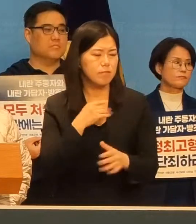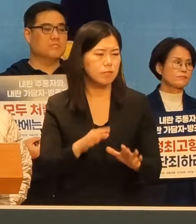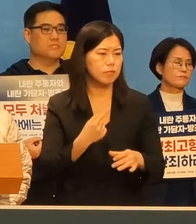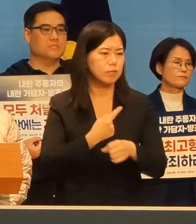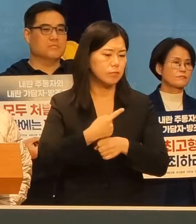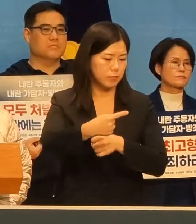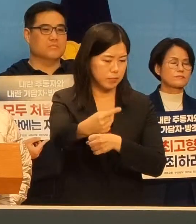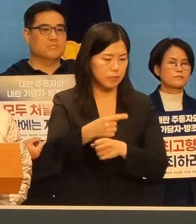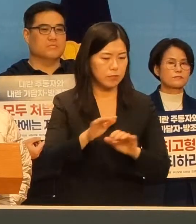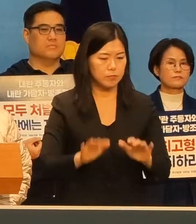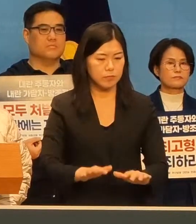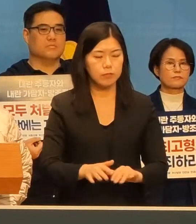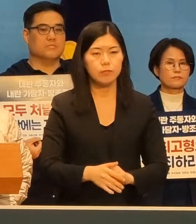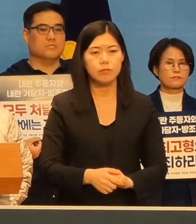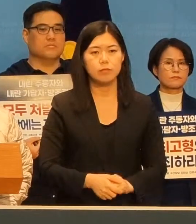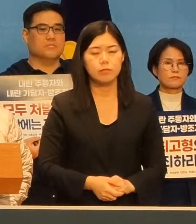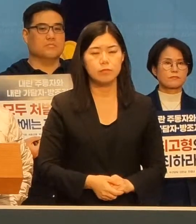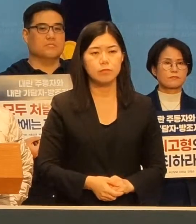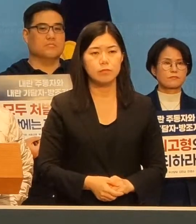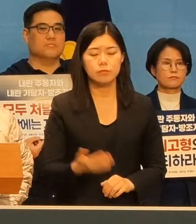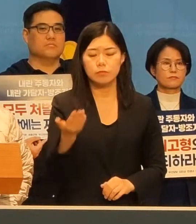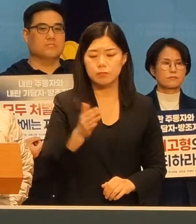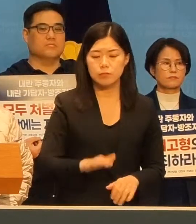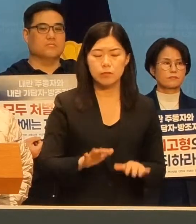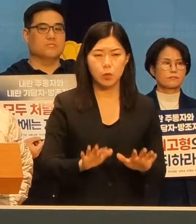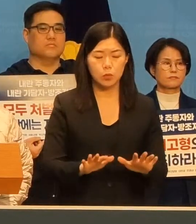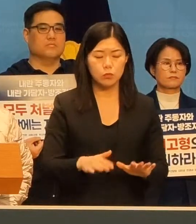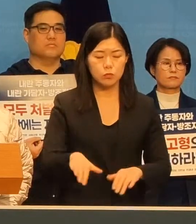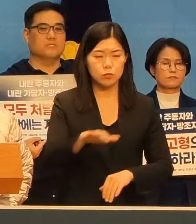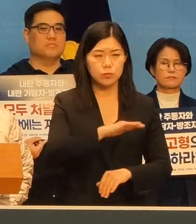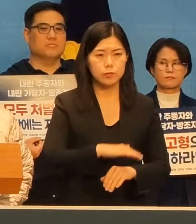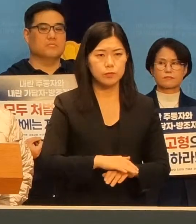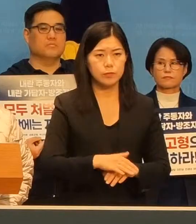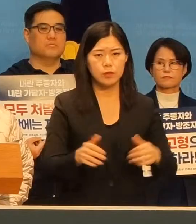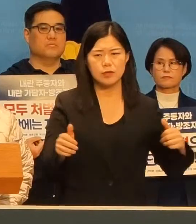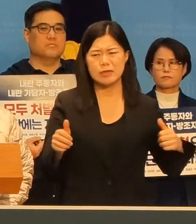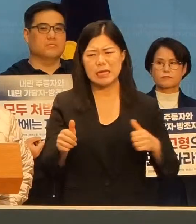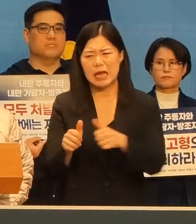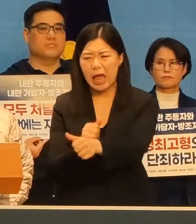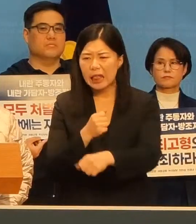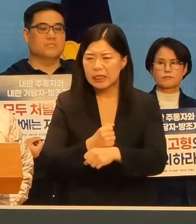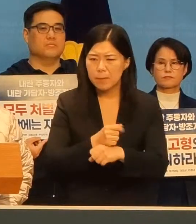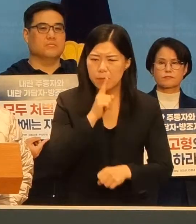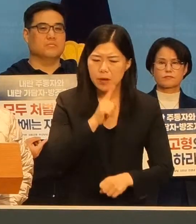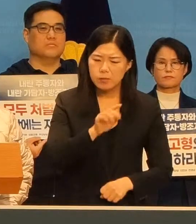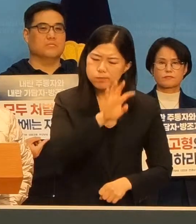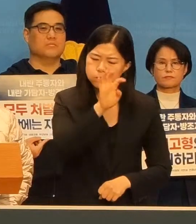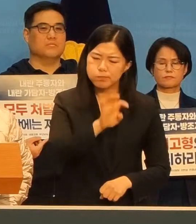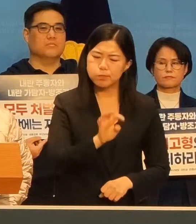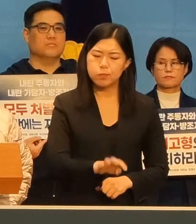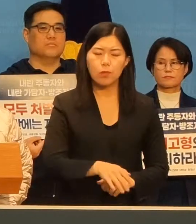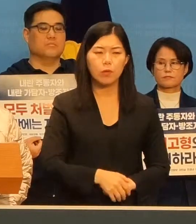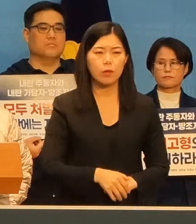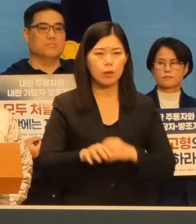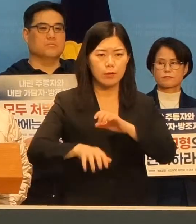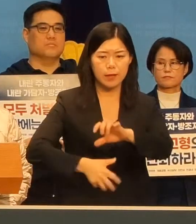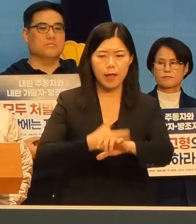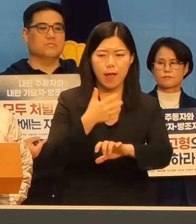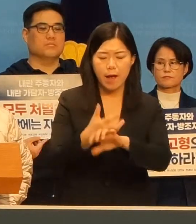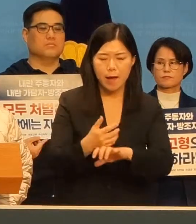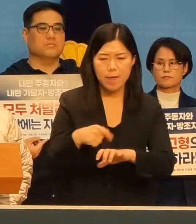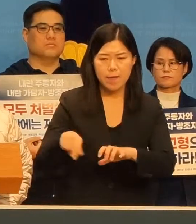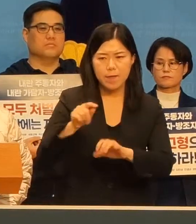1년이 지났습니다. 그러나 오늘 우리는 승리를 말할 수 없습니다. 내란의